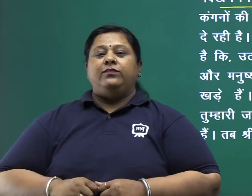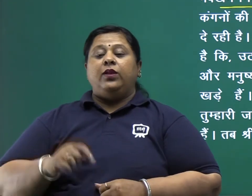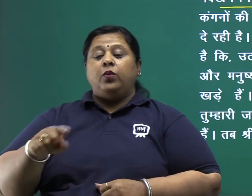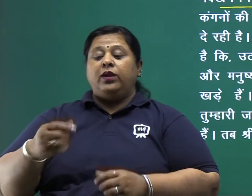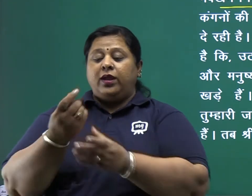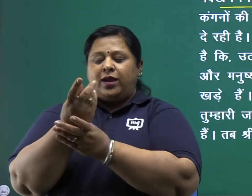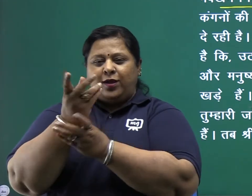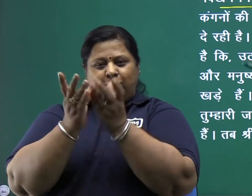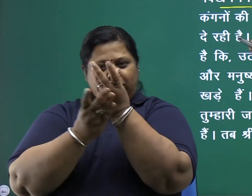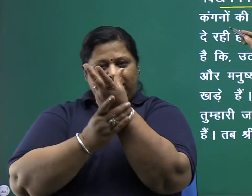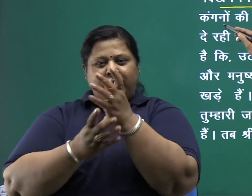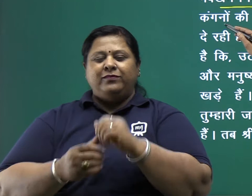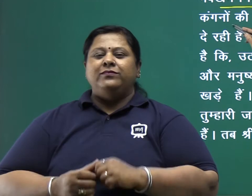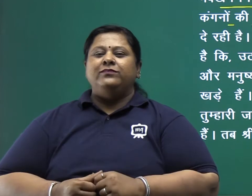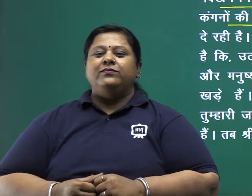उनके कंगनों की